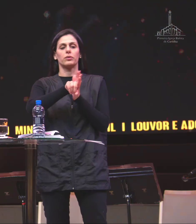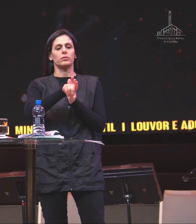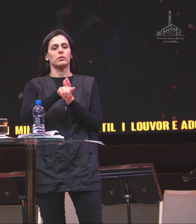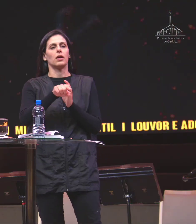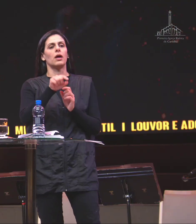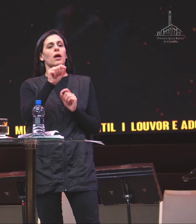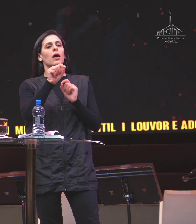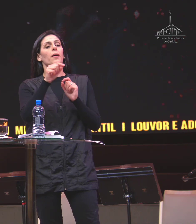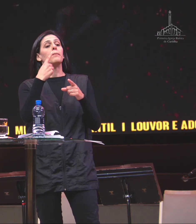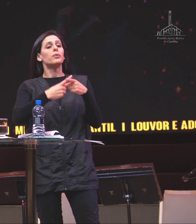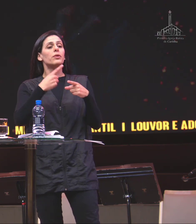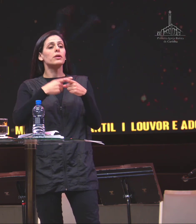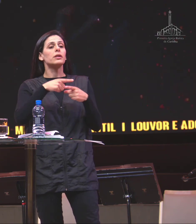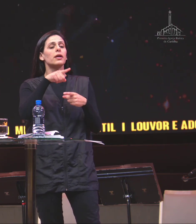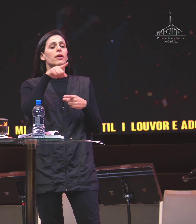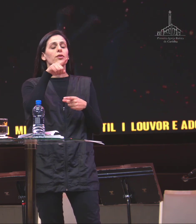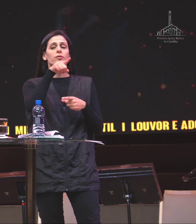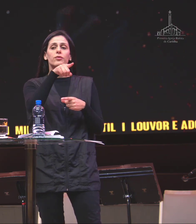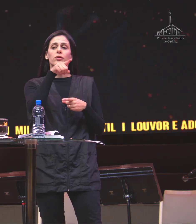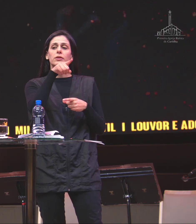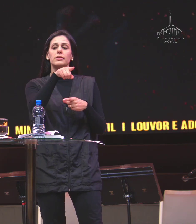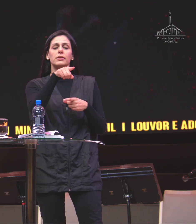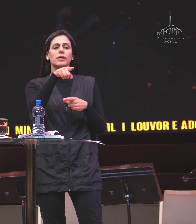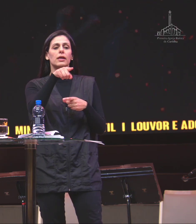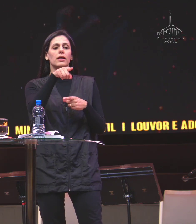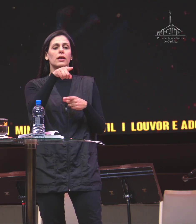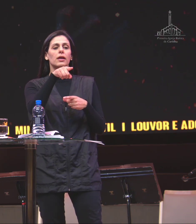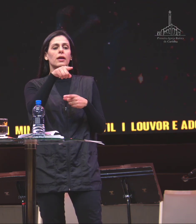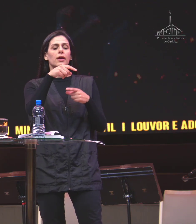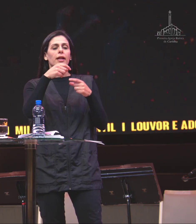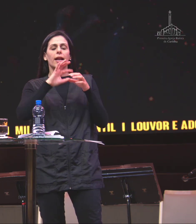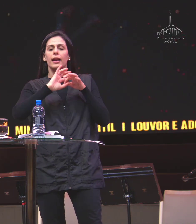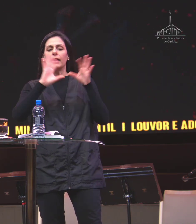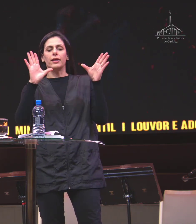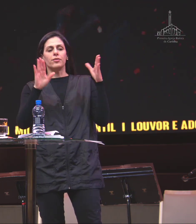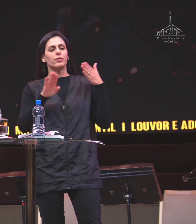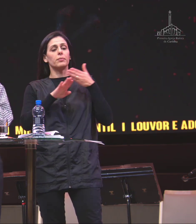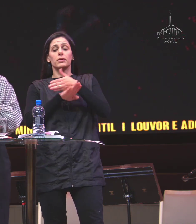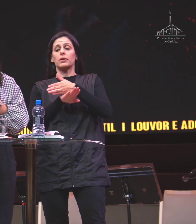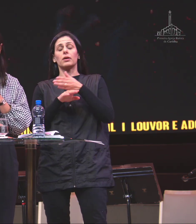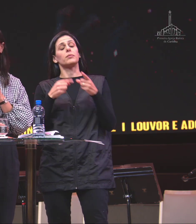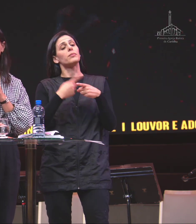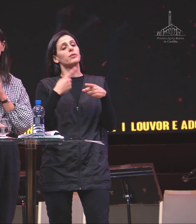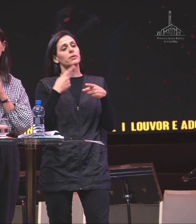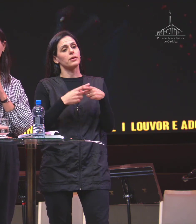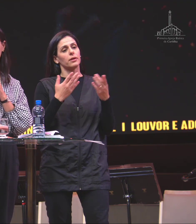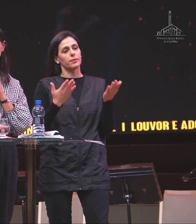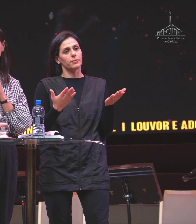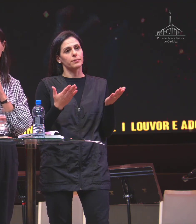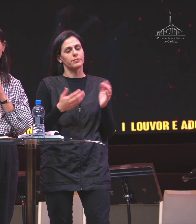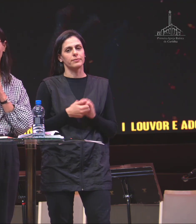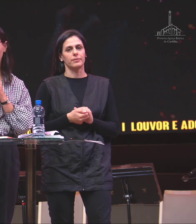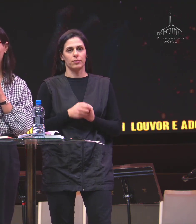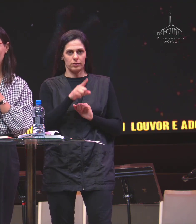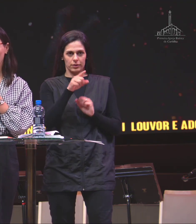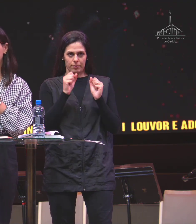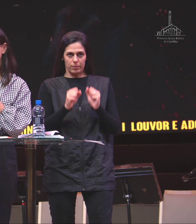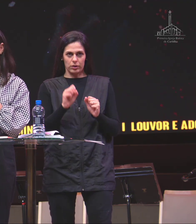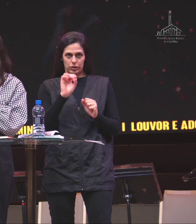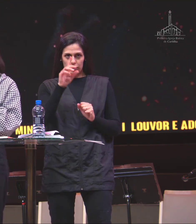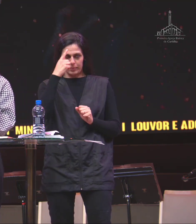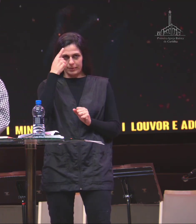eu. Manda eu. Porque, gente, é um privilégio. Às vezes a gente vive a vida assim meio amargurado, falando, não estou vivendo a vontade